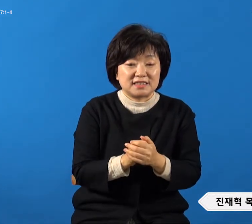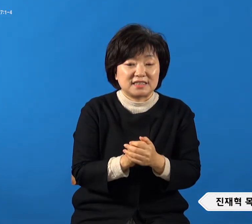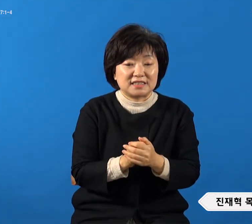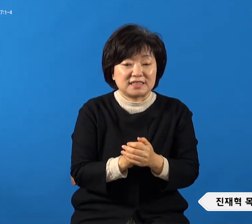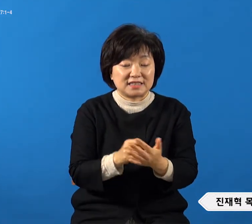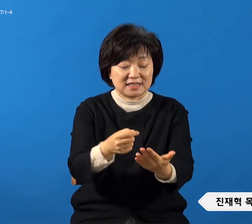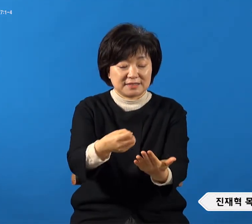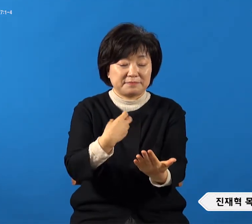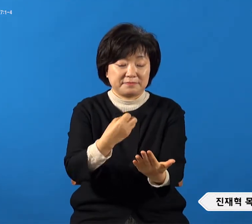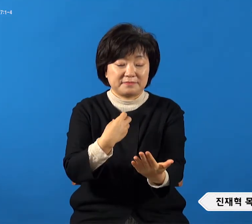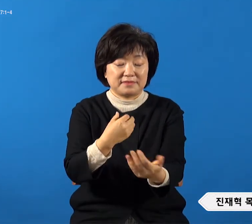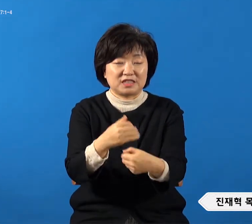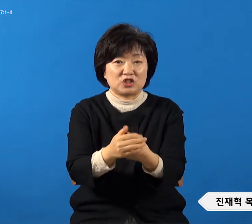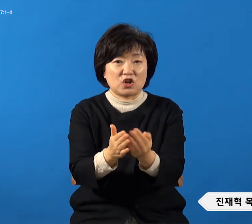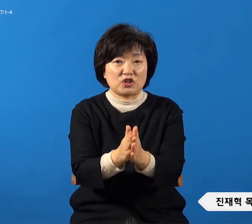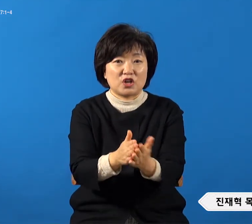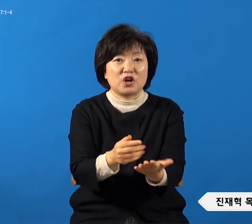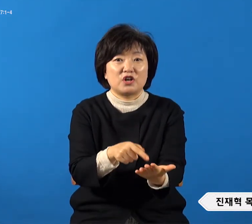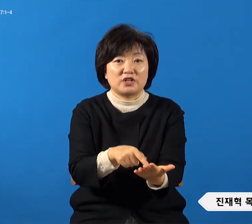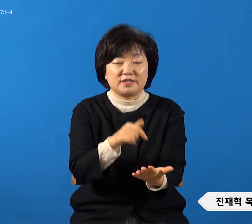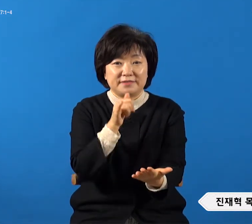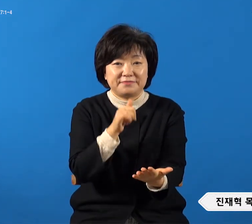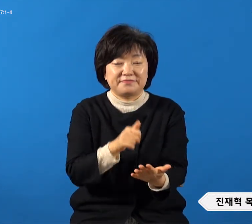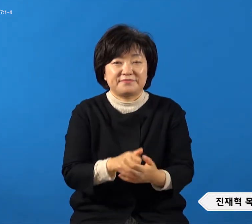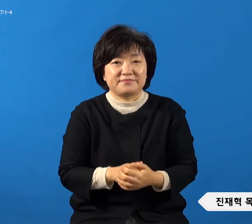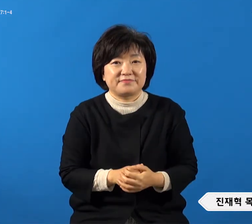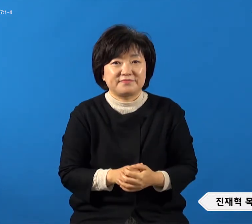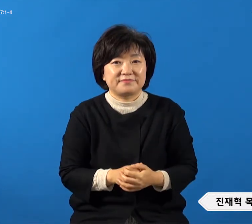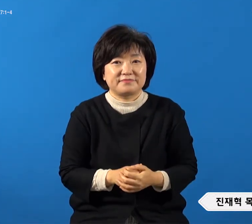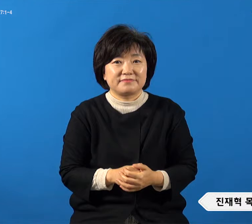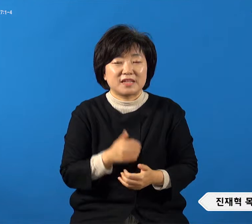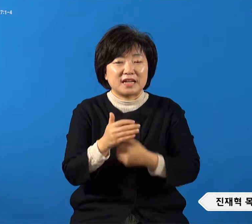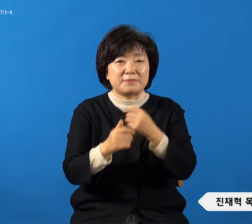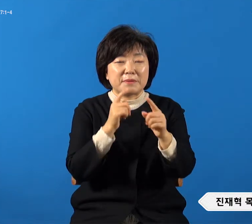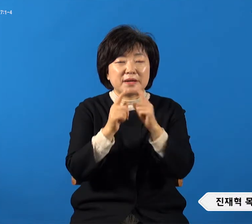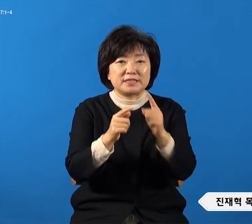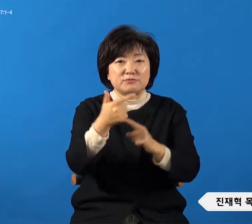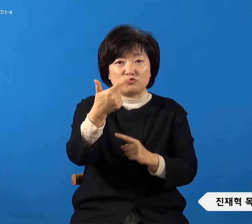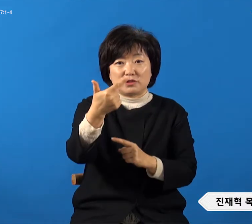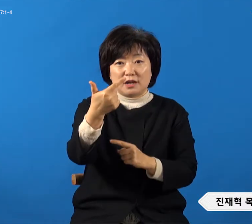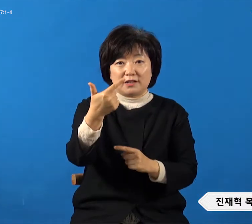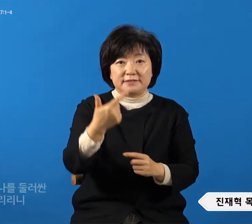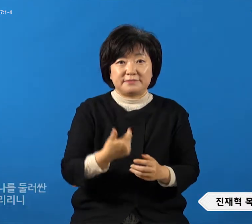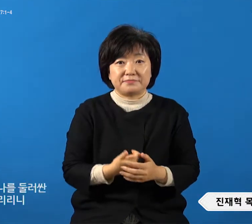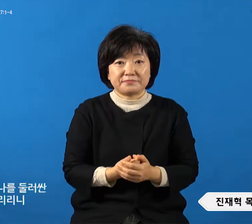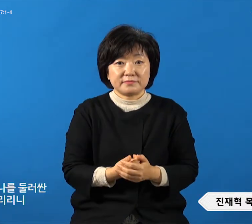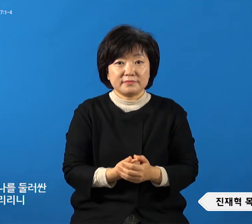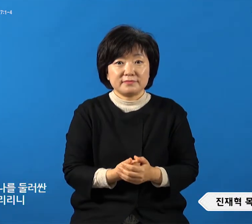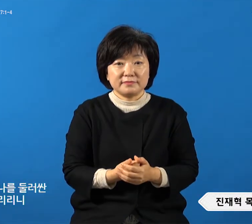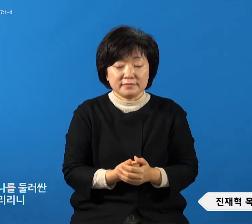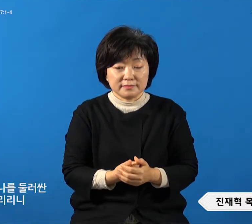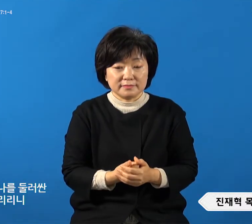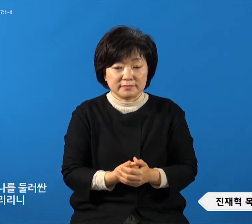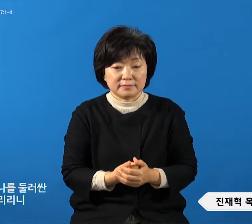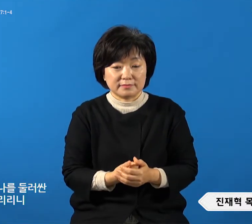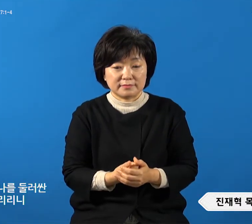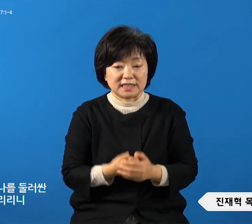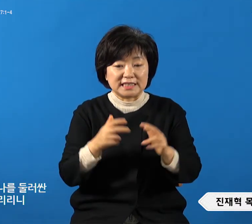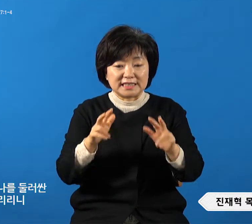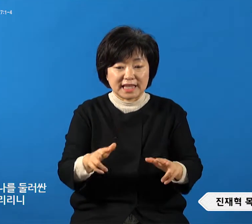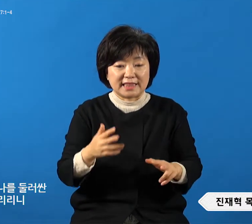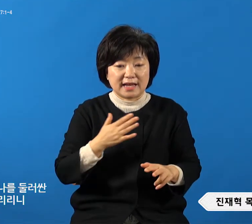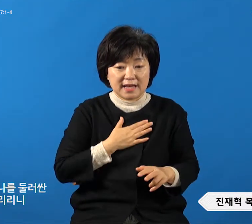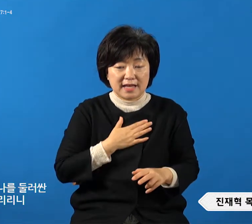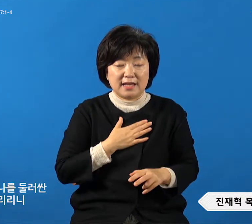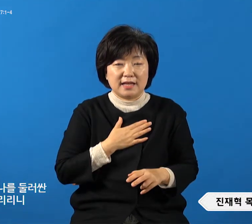이렇게 말씀하고 계십니다. 자, 하나님 말씀 6절 말씀을 보십시오. 그는 이렇게 이야기합니다.